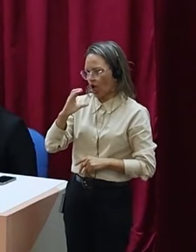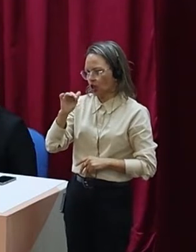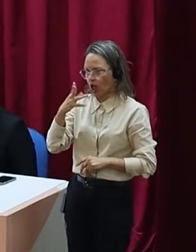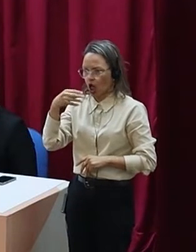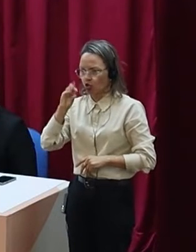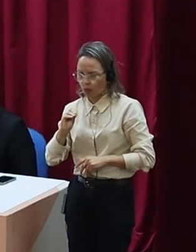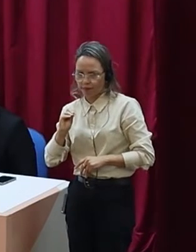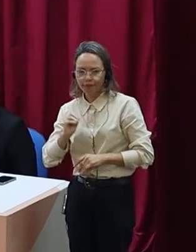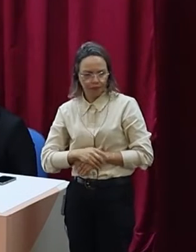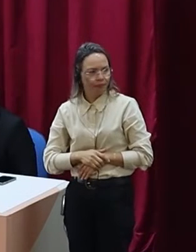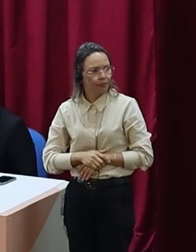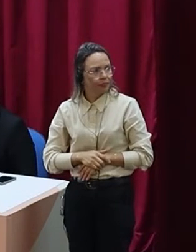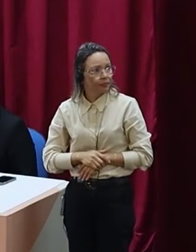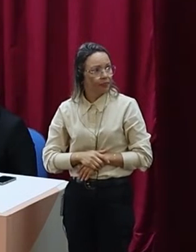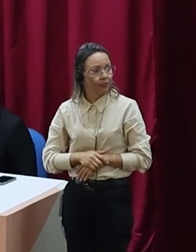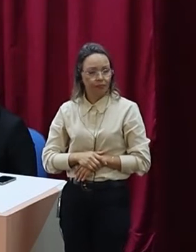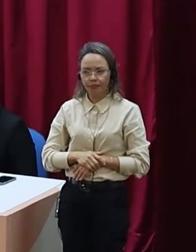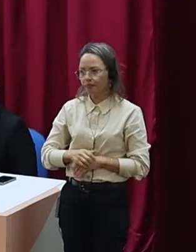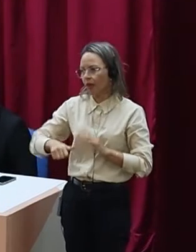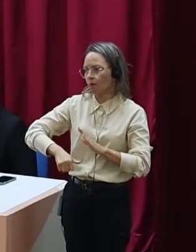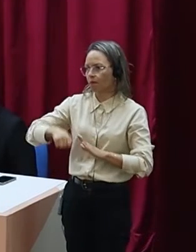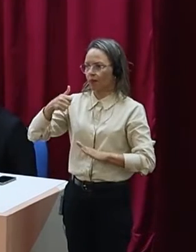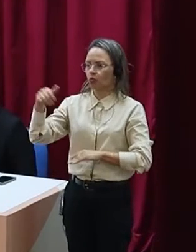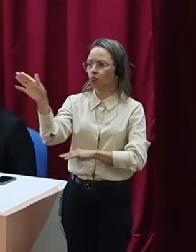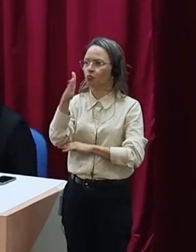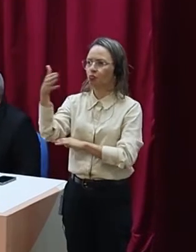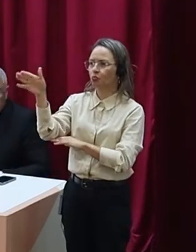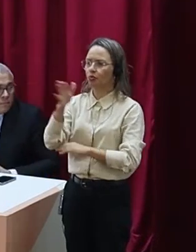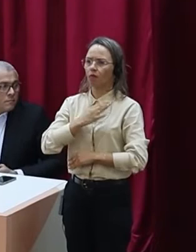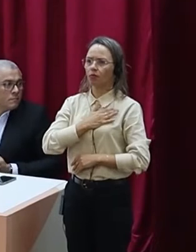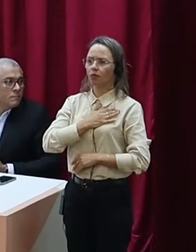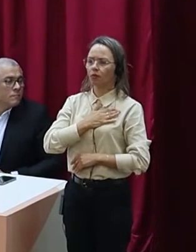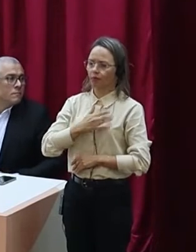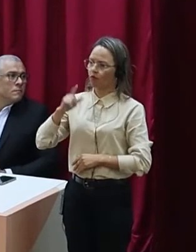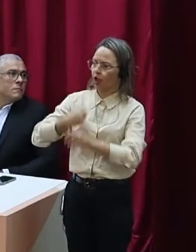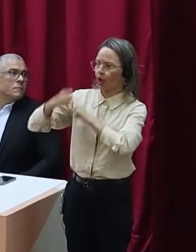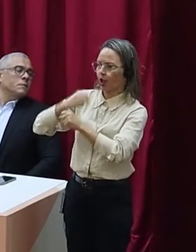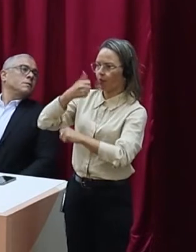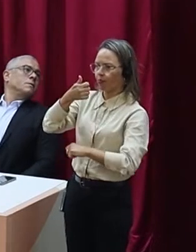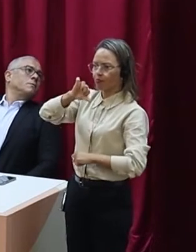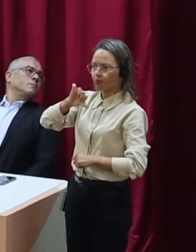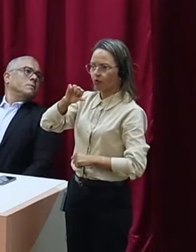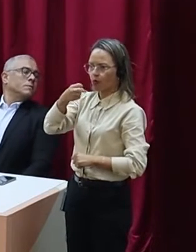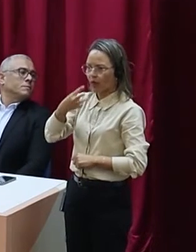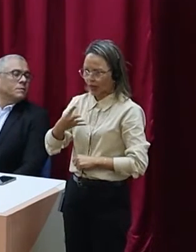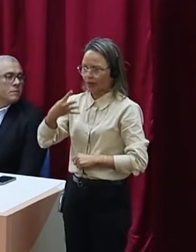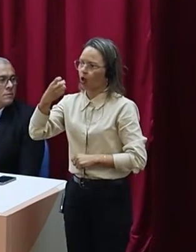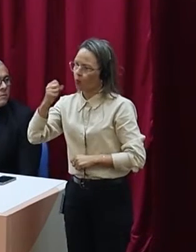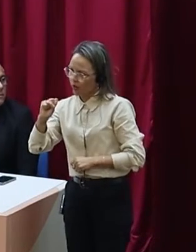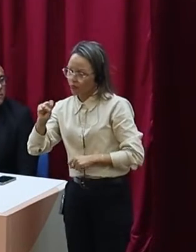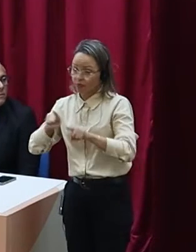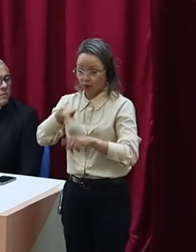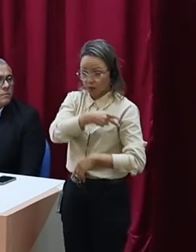1800, el primer himno nacional se entonaba en guaraní. 1848 el presidente sacó un decreto. Ahí es